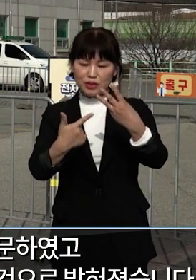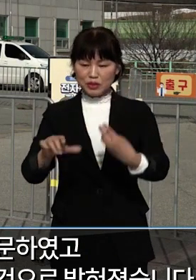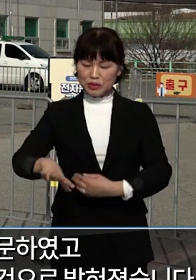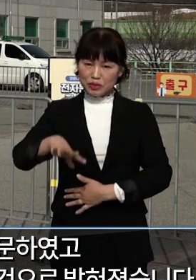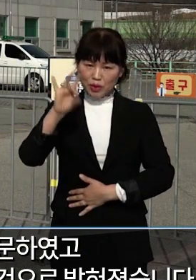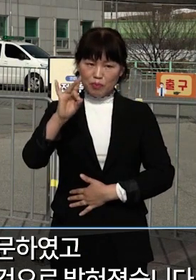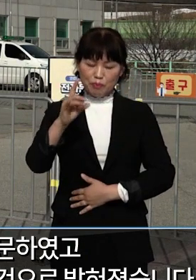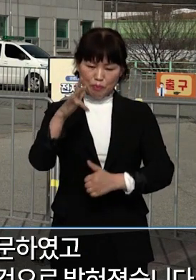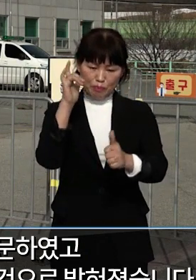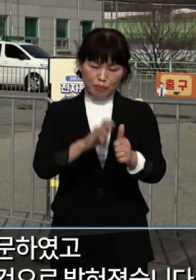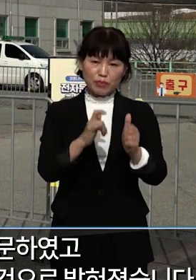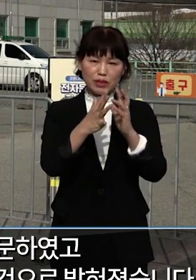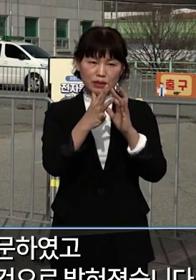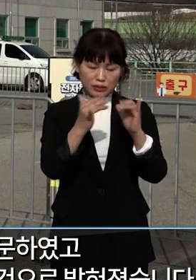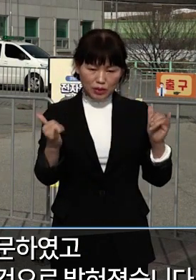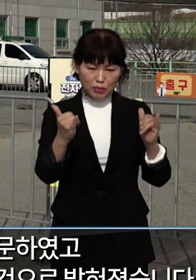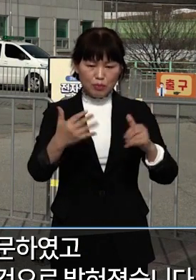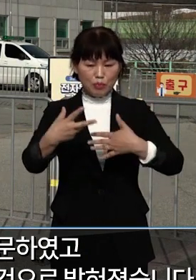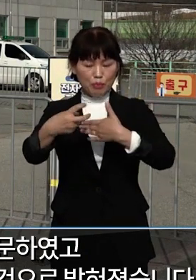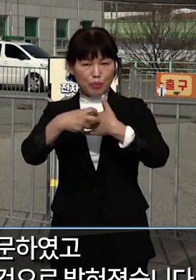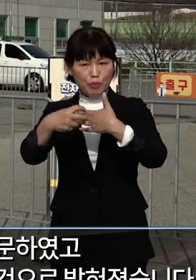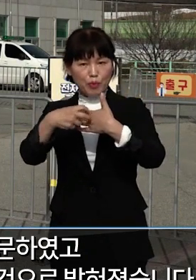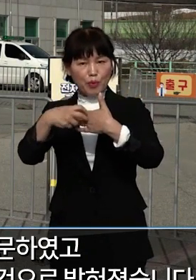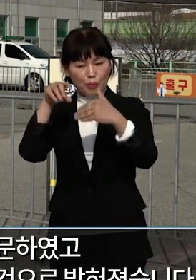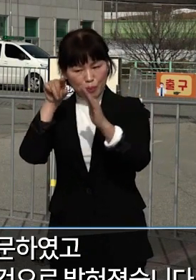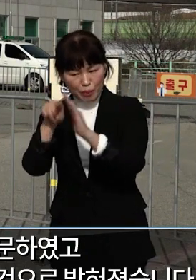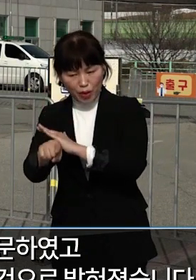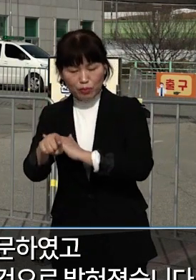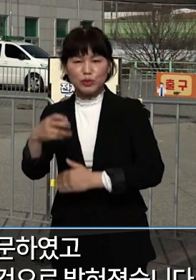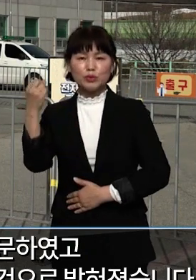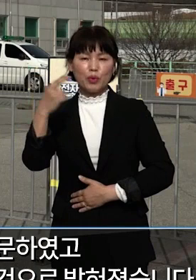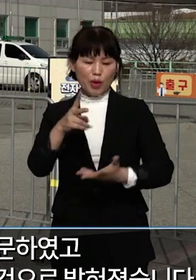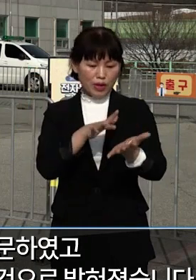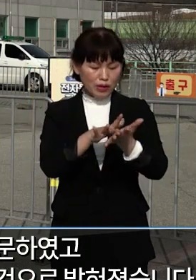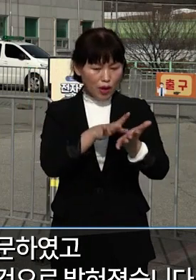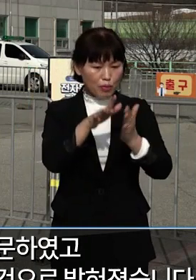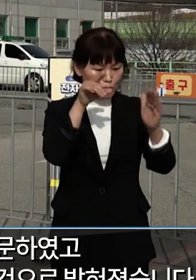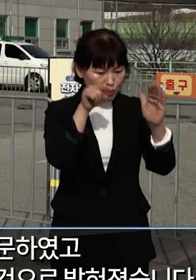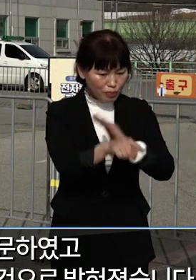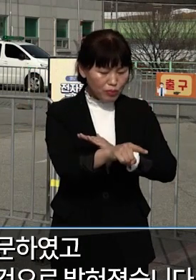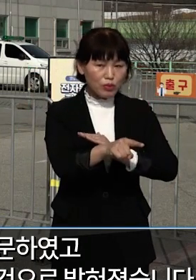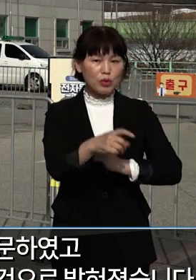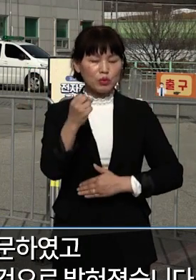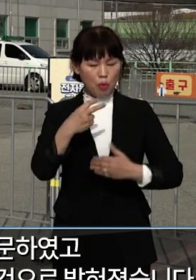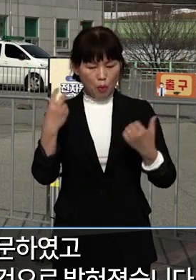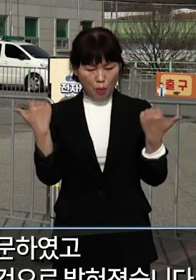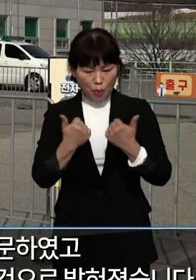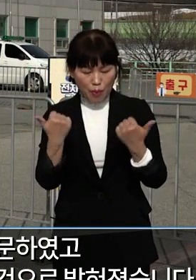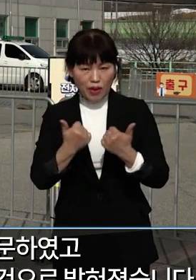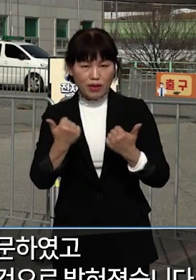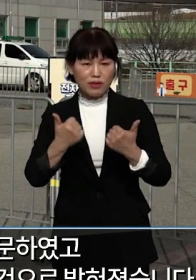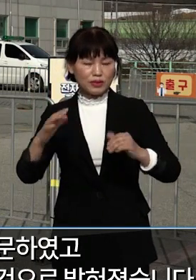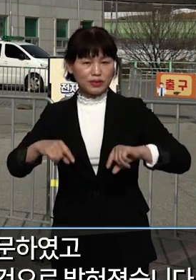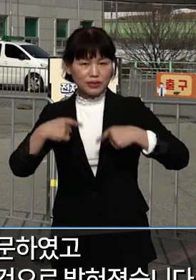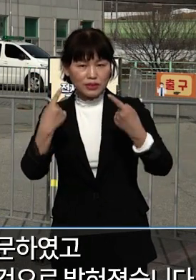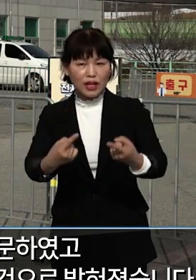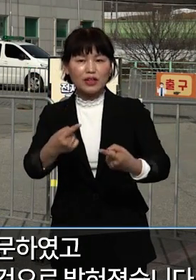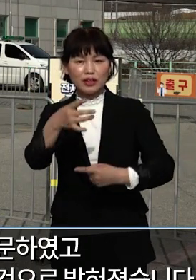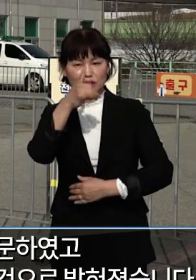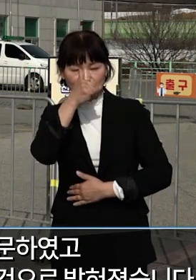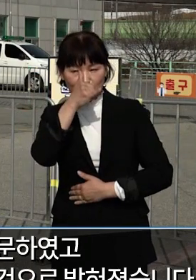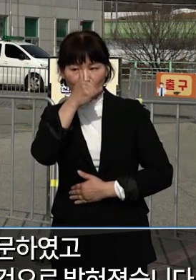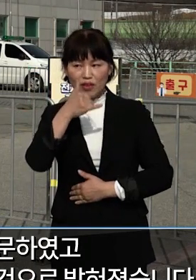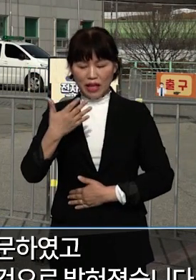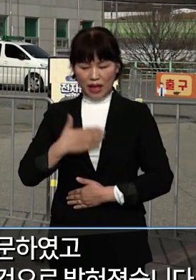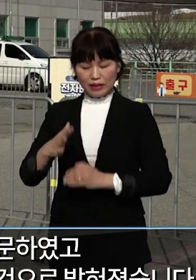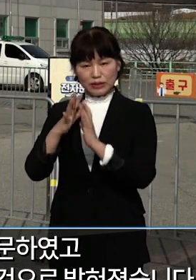발현에 따라 병원과 약국을 방문하였고 업무상 회의 참석 및 지인 만남을